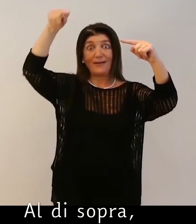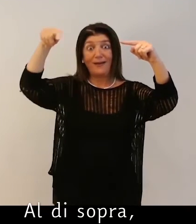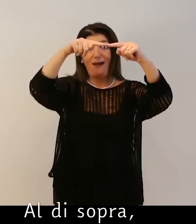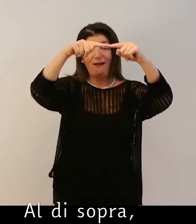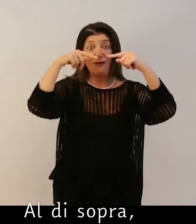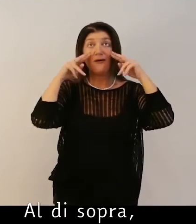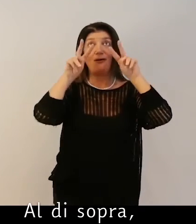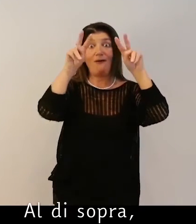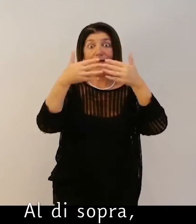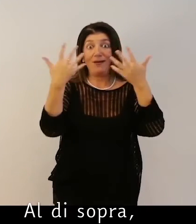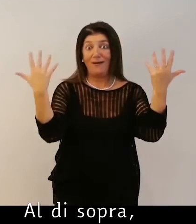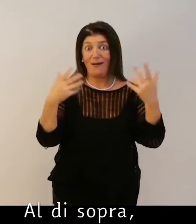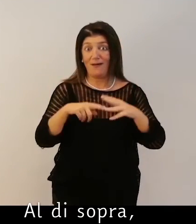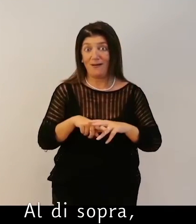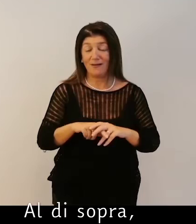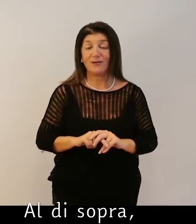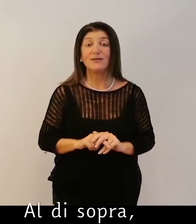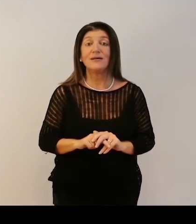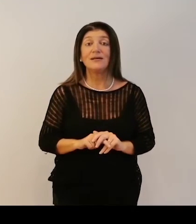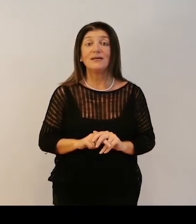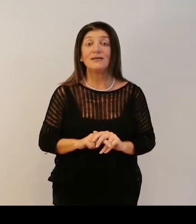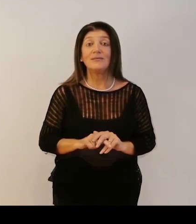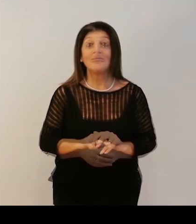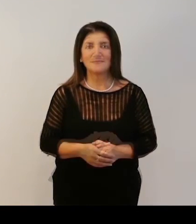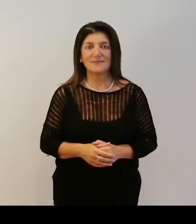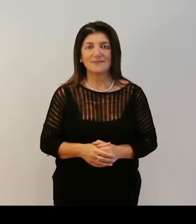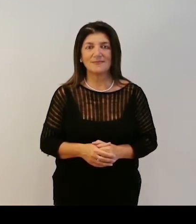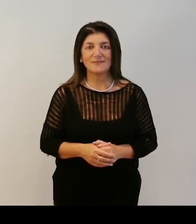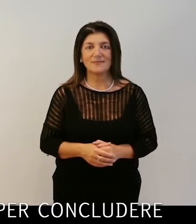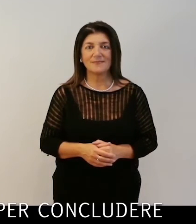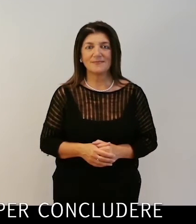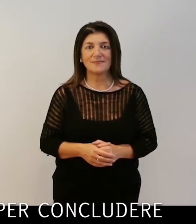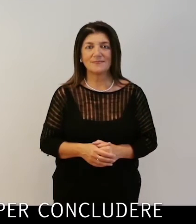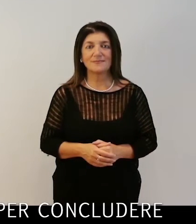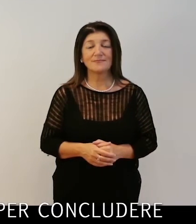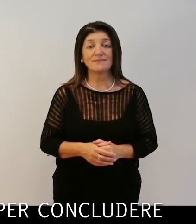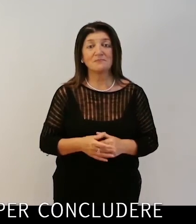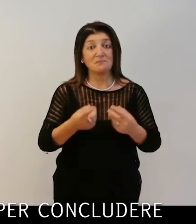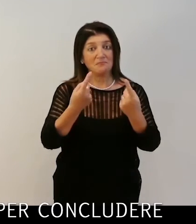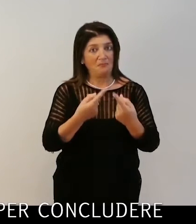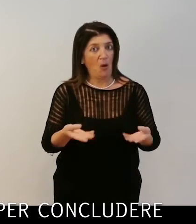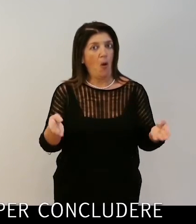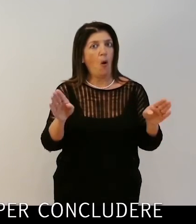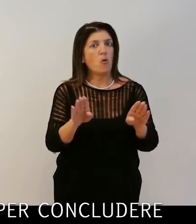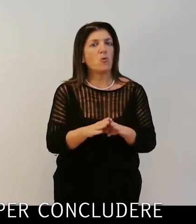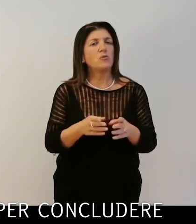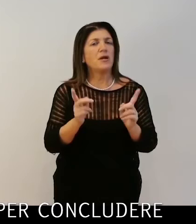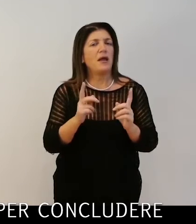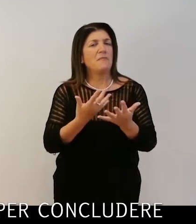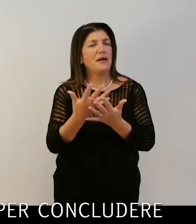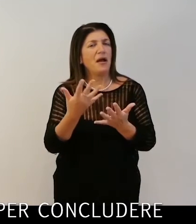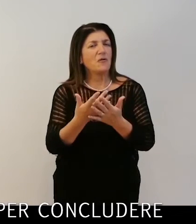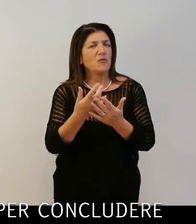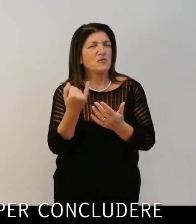Per concludere alcuni elementi di